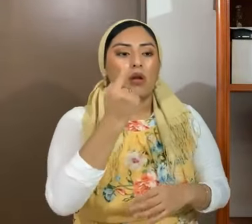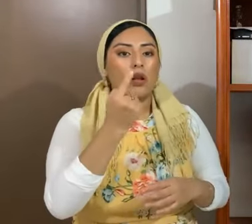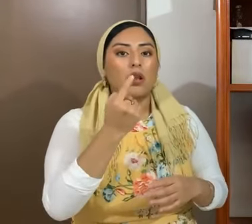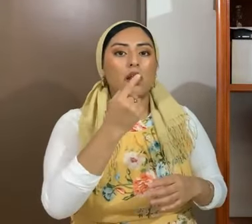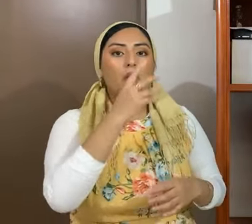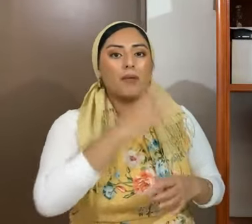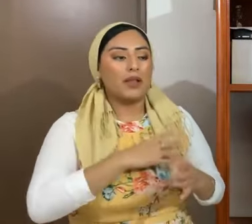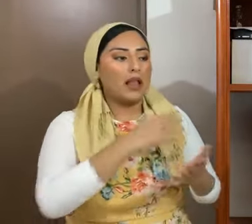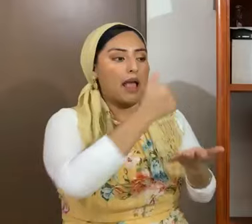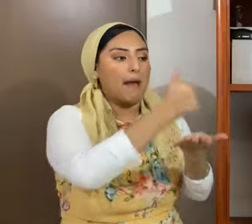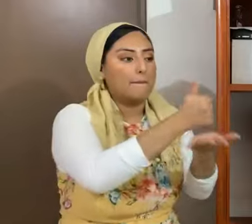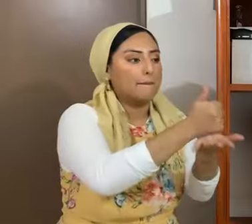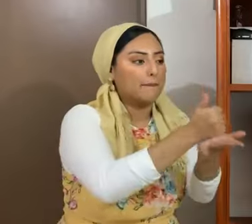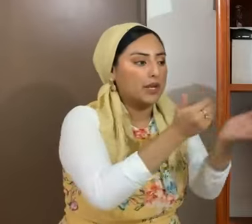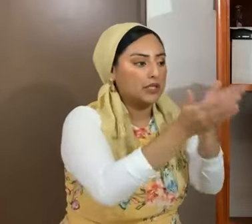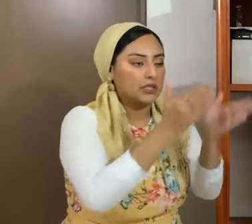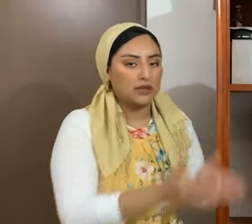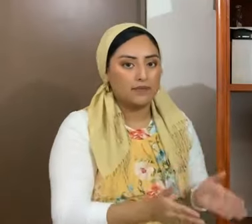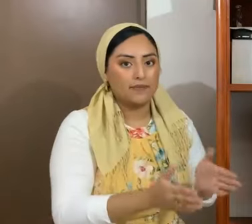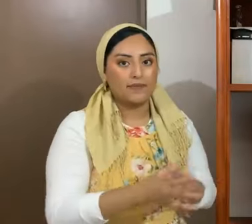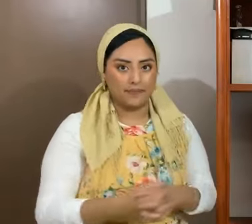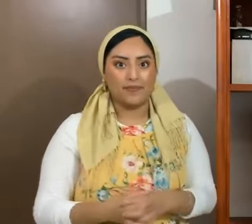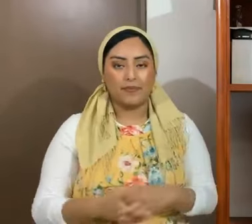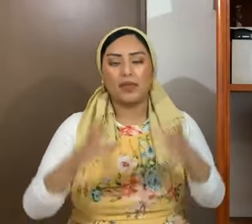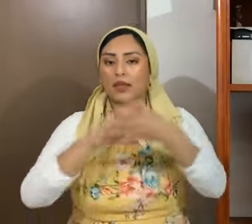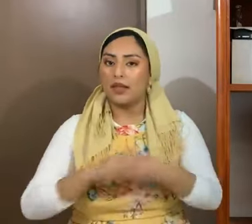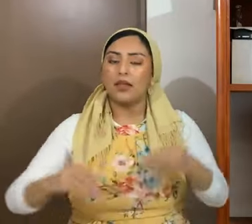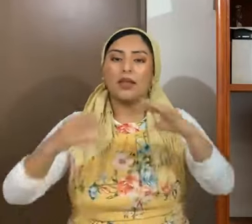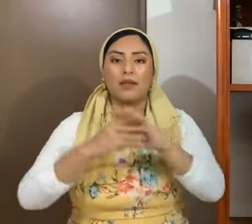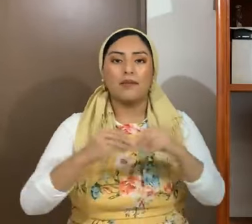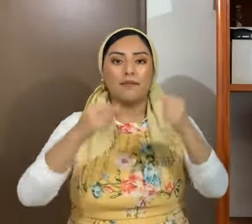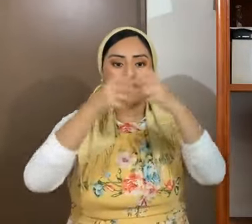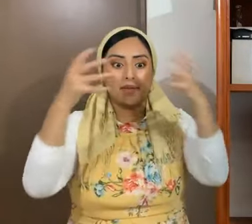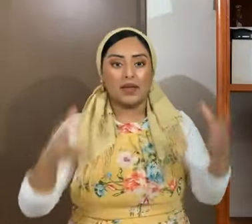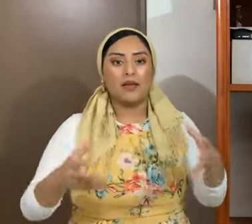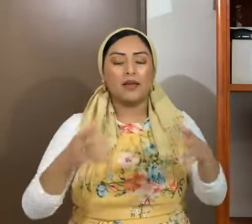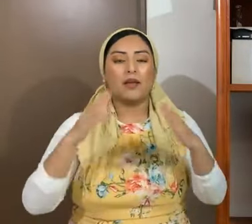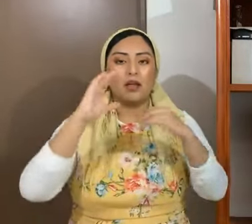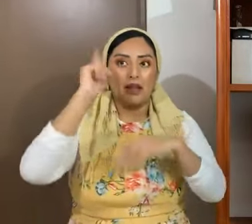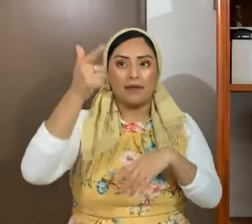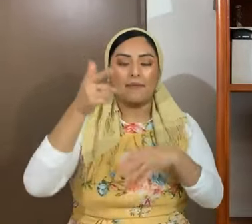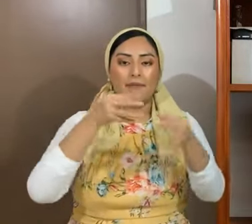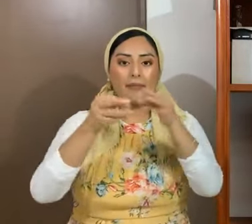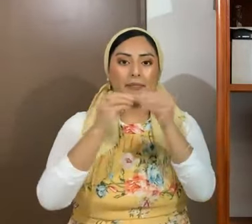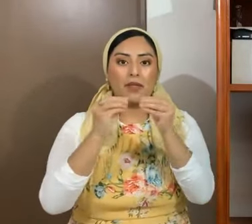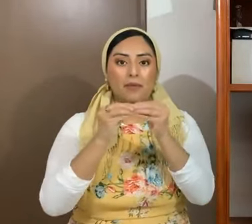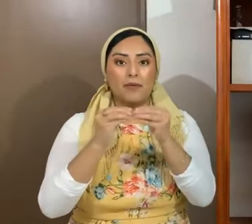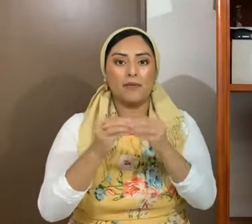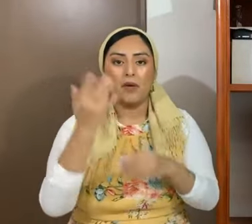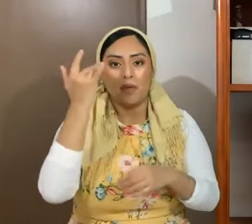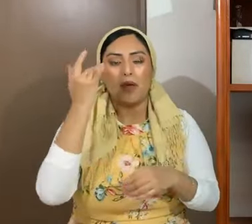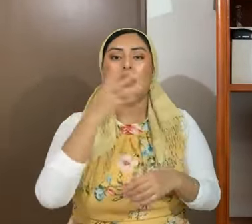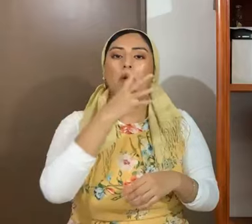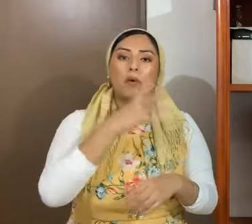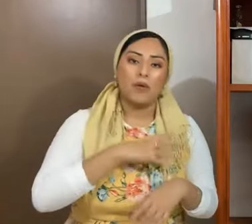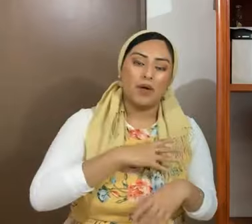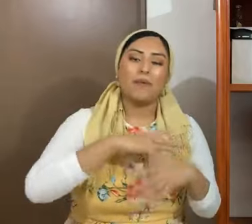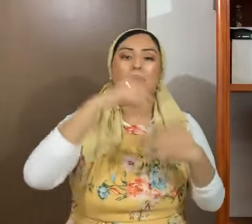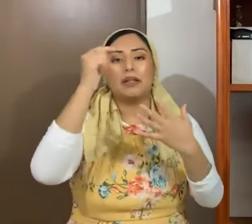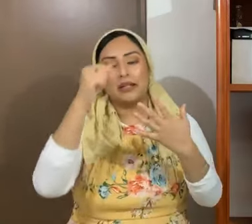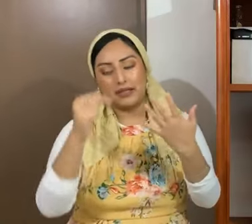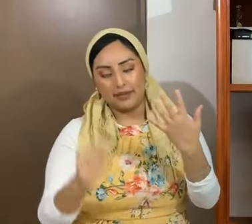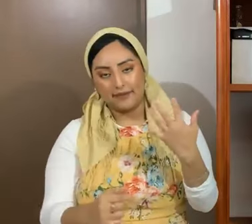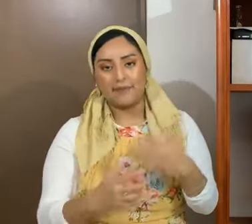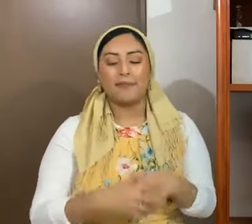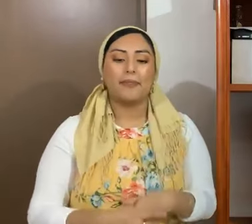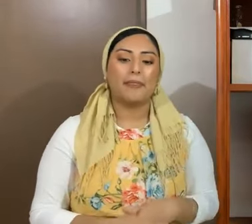era su sierva. ¿Amén? Y aquí podríamos hablar muchas cosas que primeramente el Eterno en otro momento. ¿Por qué tenía que ser una doncella? Etcétera,